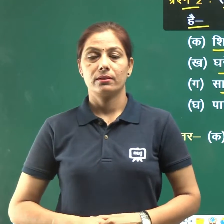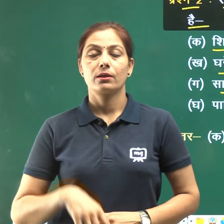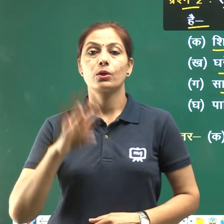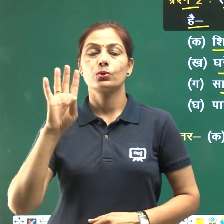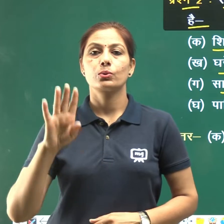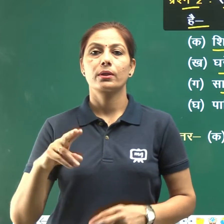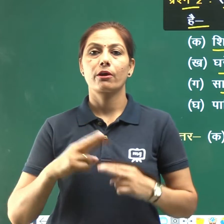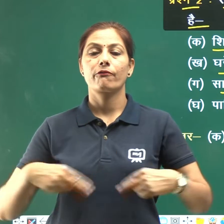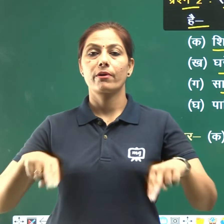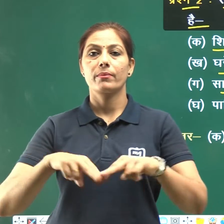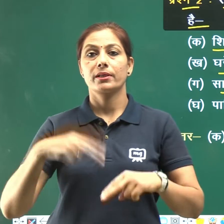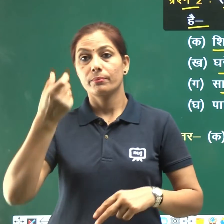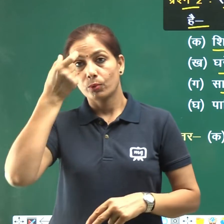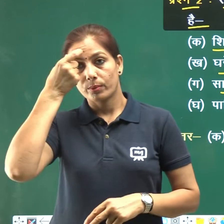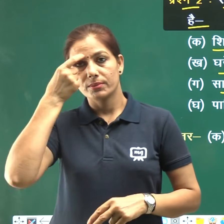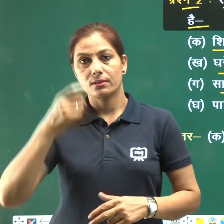चौथा पारिवारिक समस्या का।